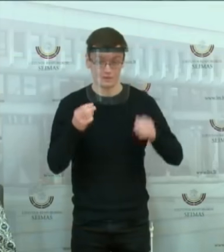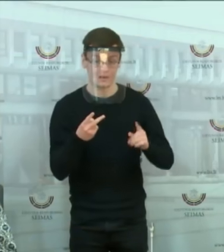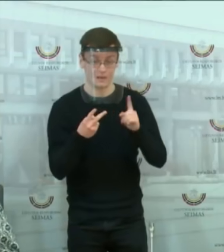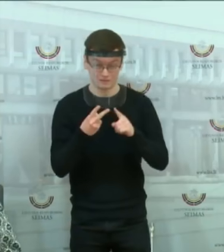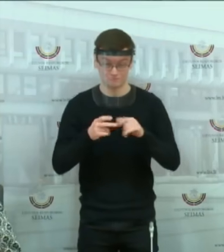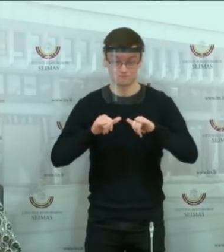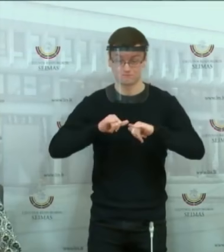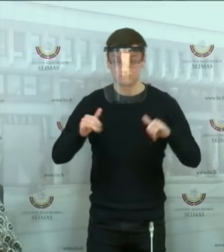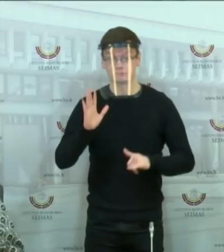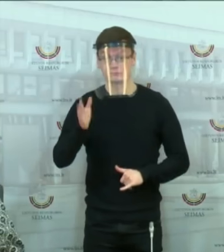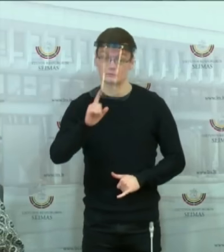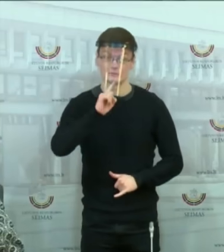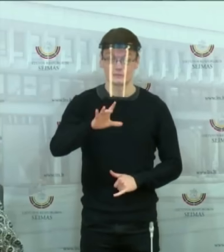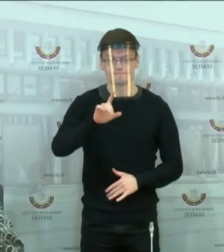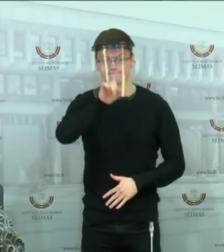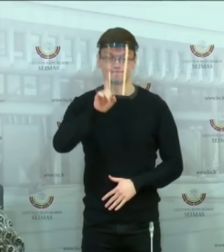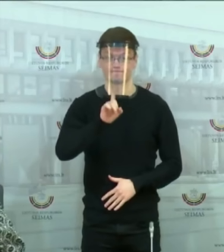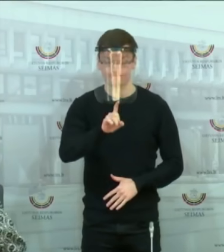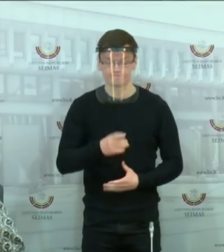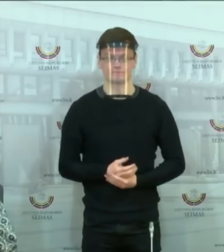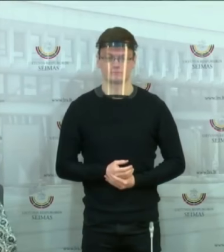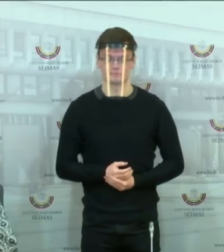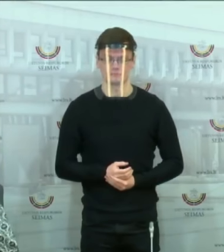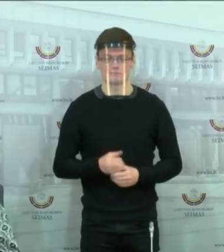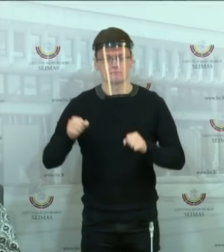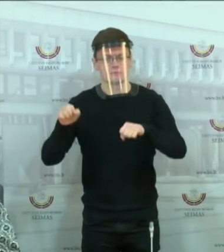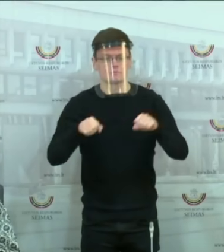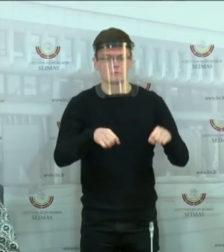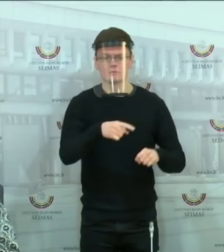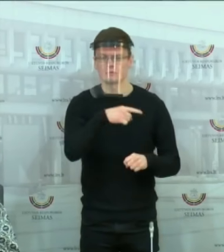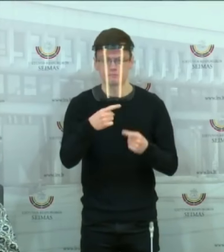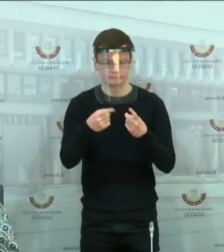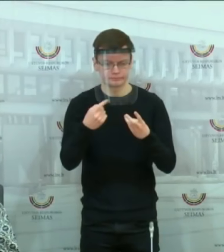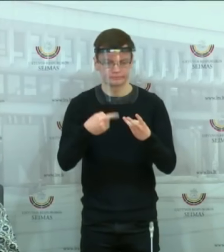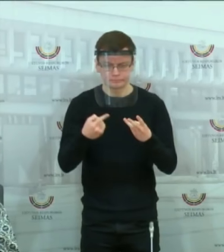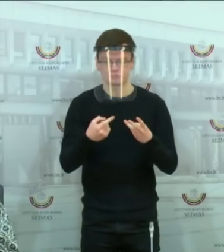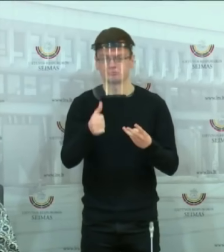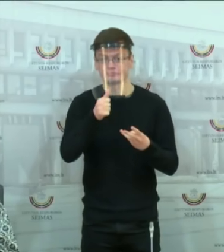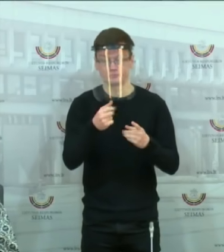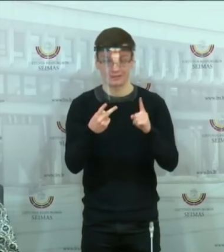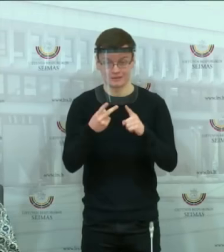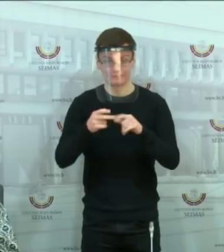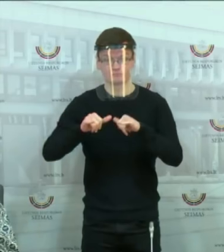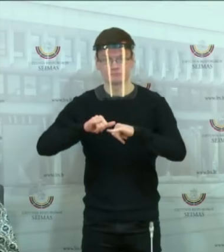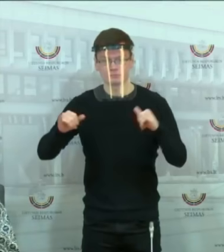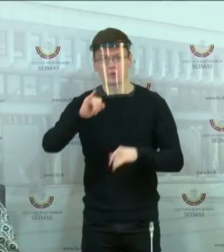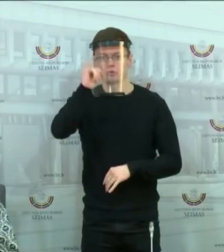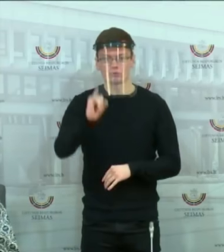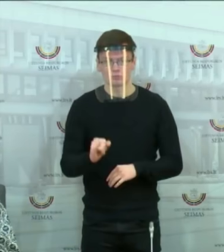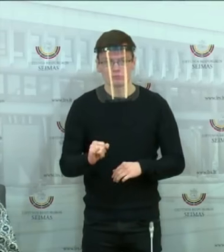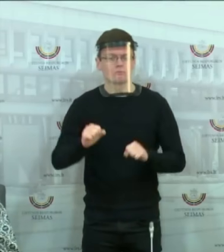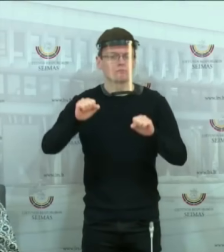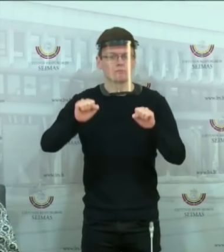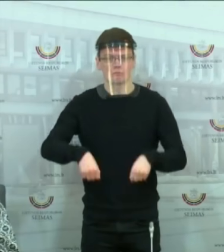nes yra keli galimi scenarijai. Viena banga, ta antra vadinama rudenį, yra tik vienas iš